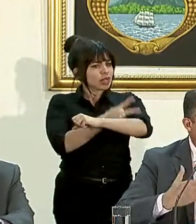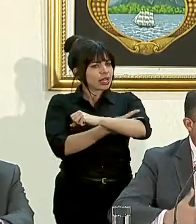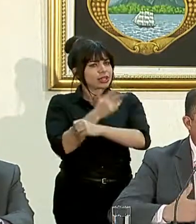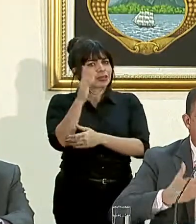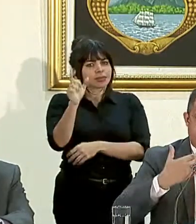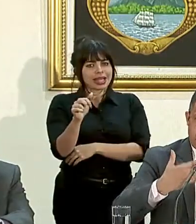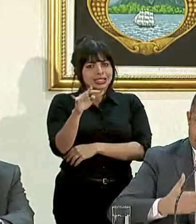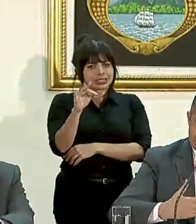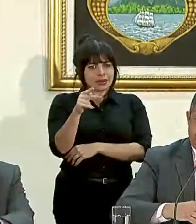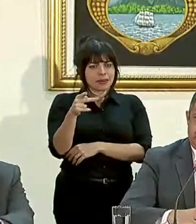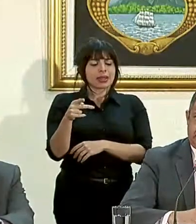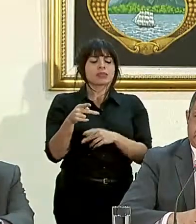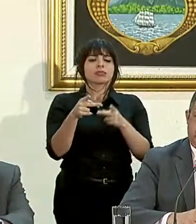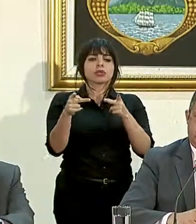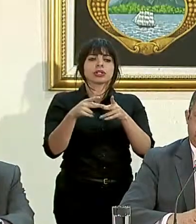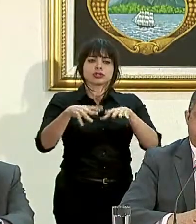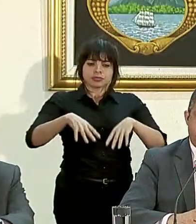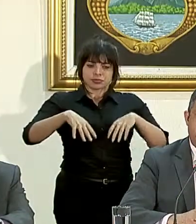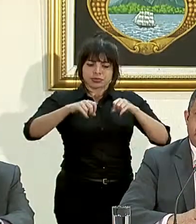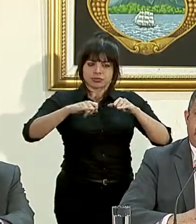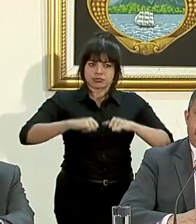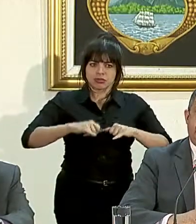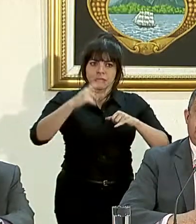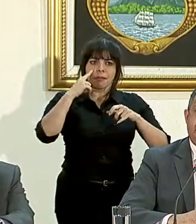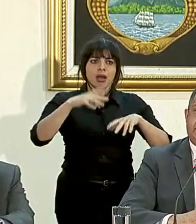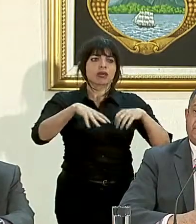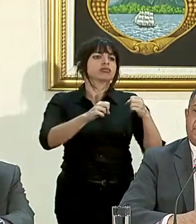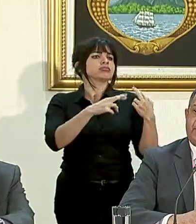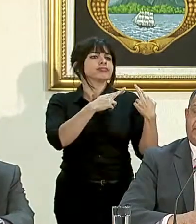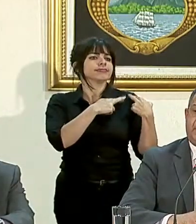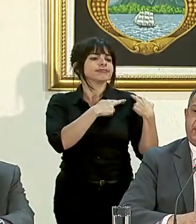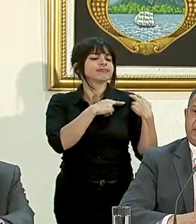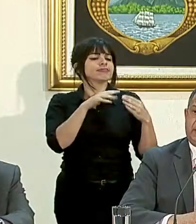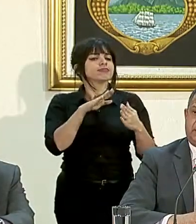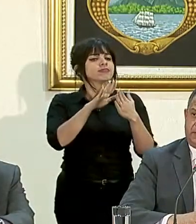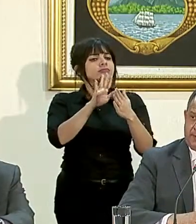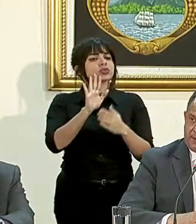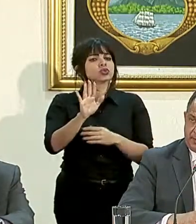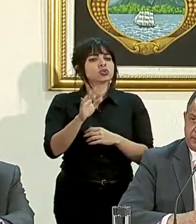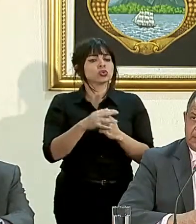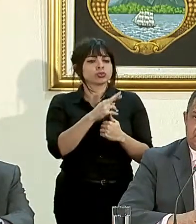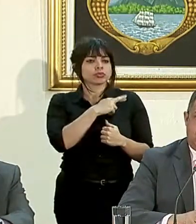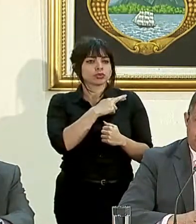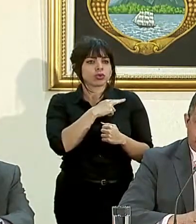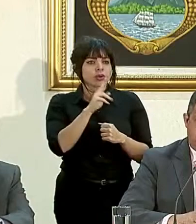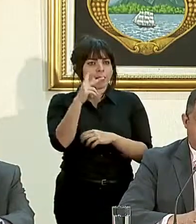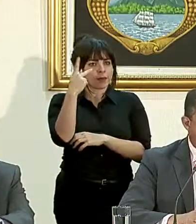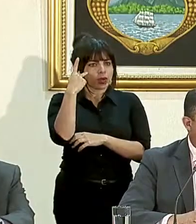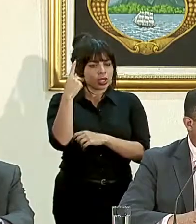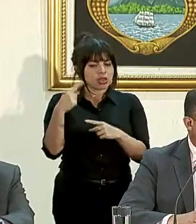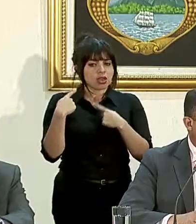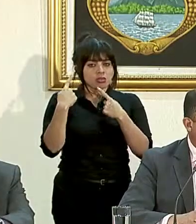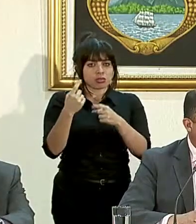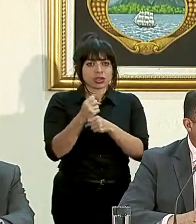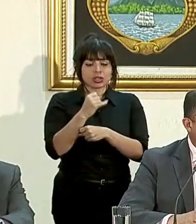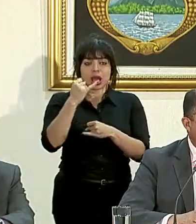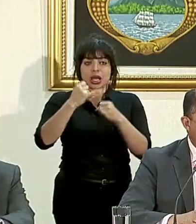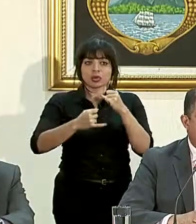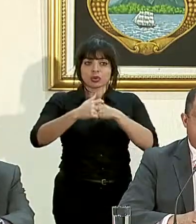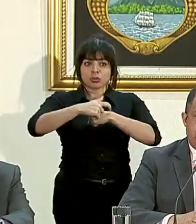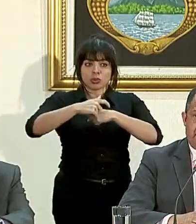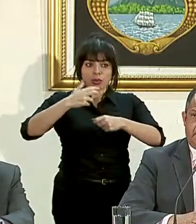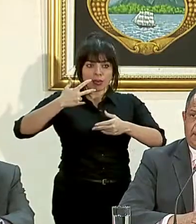Elizabeth manteniéndose en el cargo para asumir las consecuencias que esa responsabilidad política conllevaba. Lo hizo hasta el último